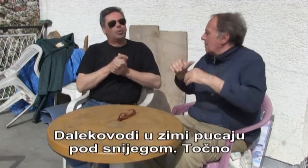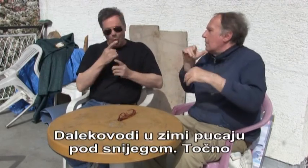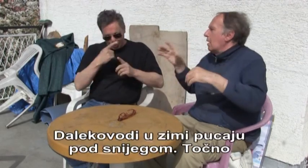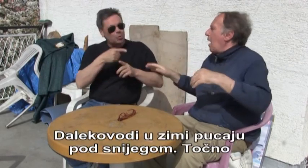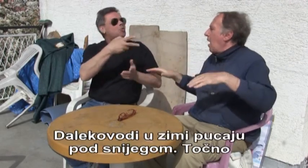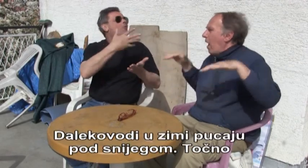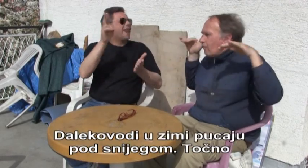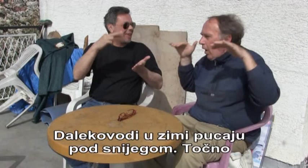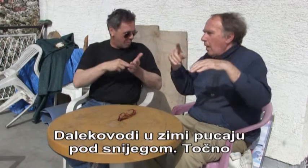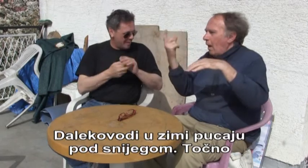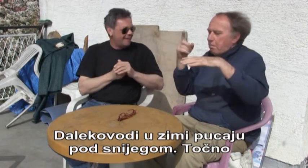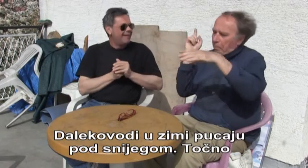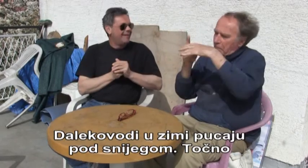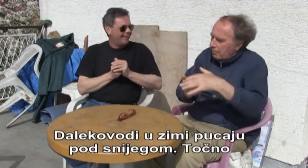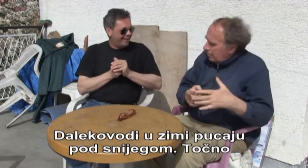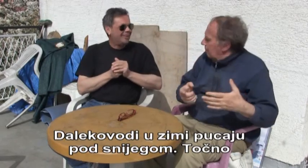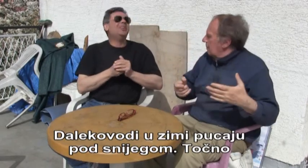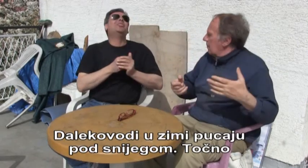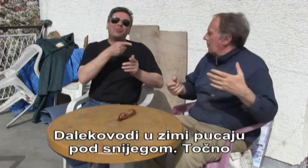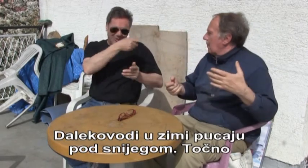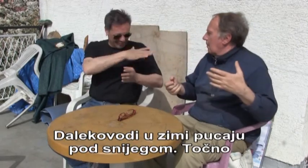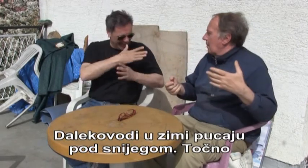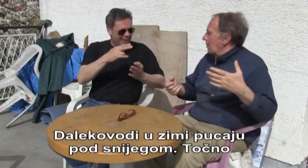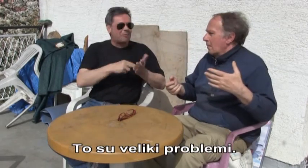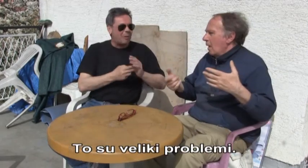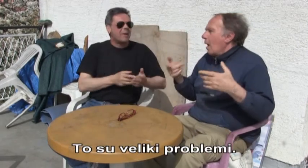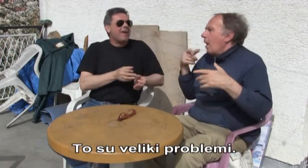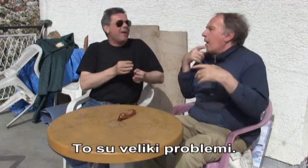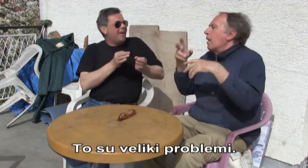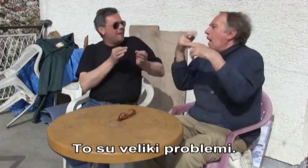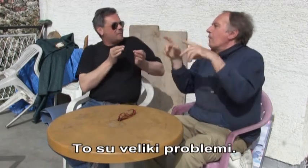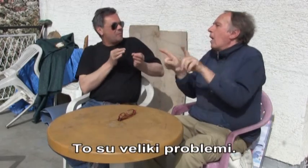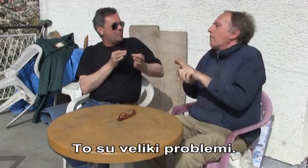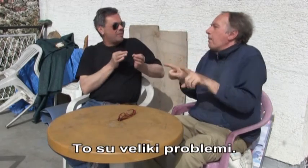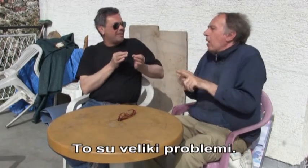Točno, tu su veliki problemi. Tu su veliki problemi.